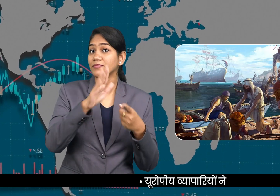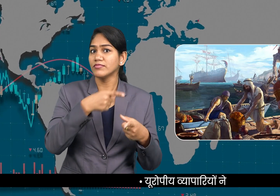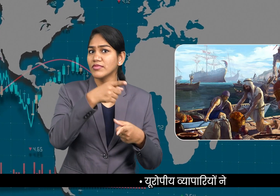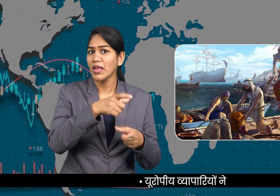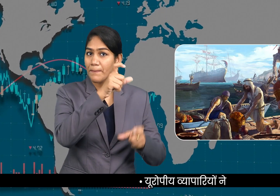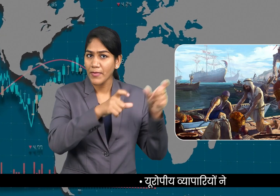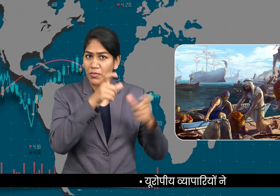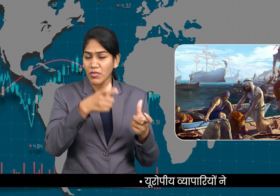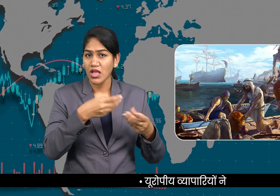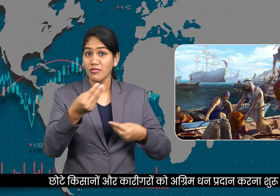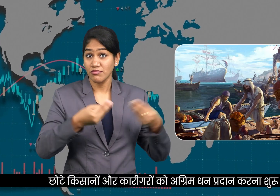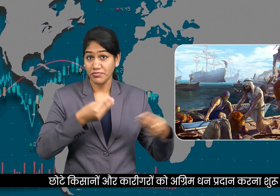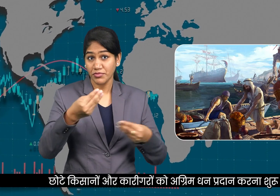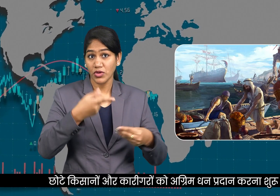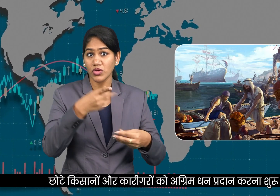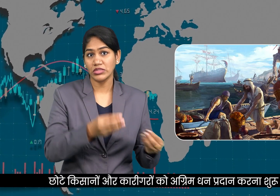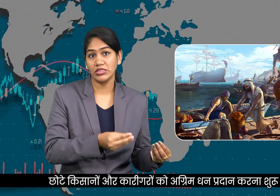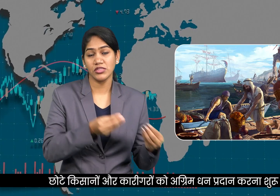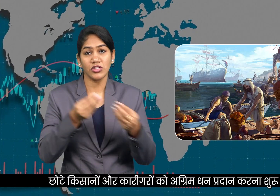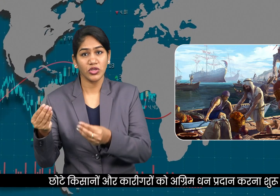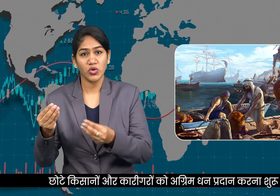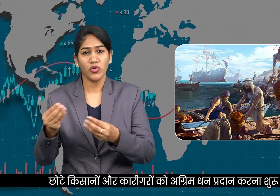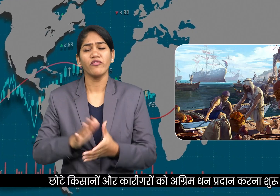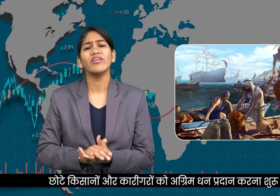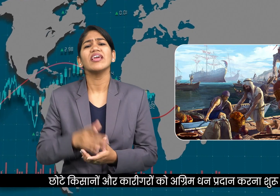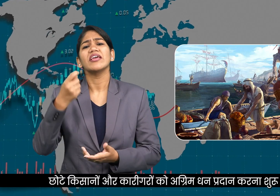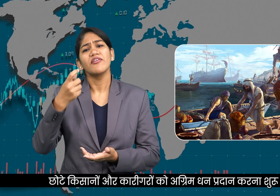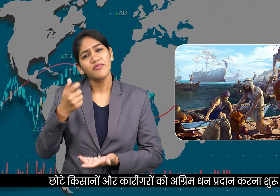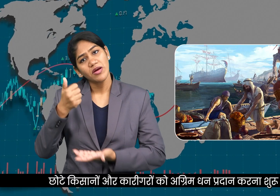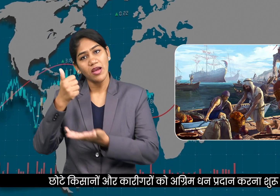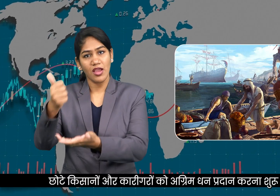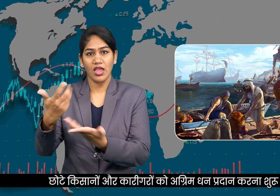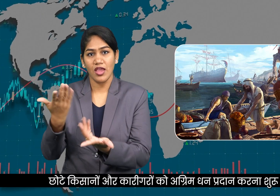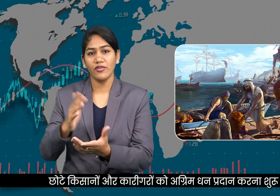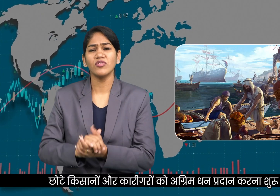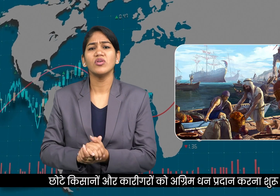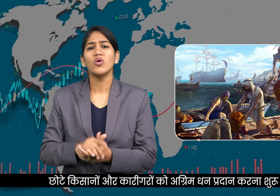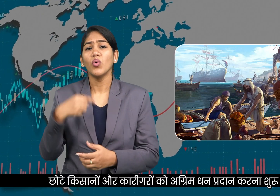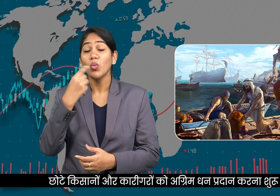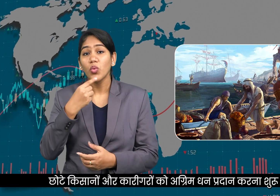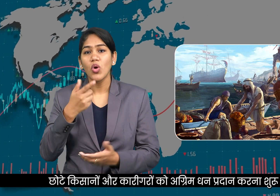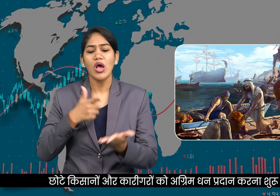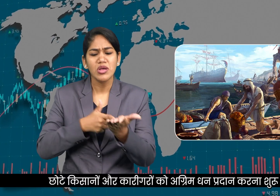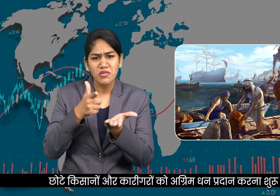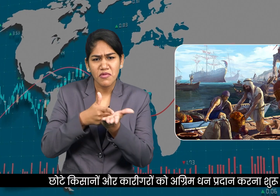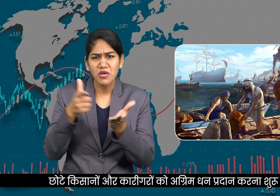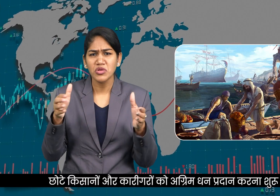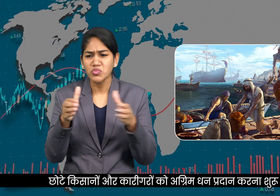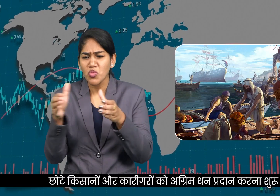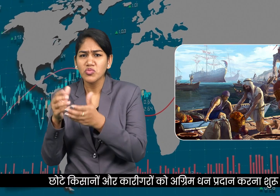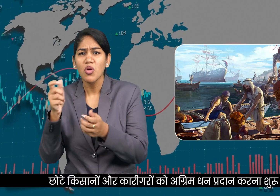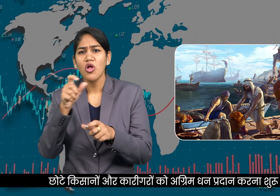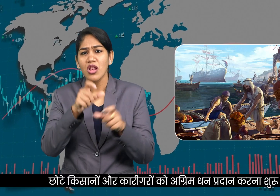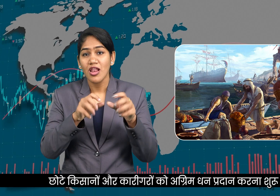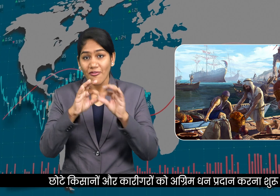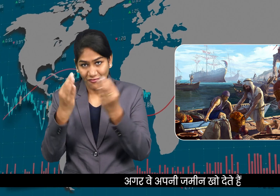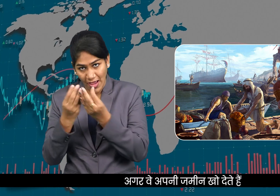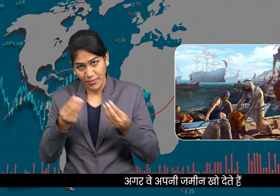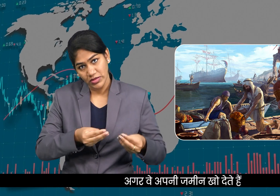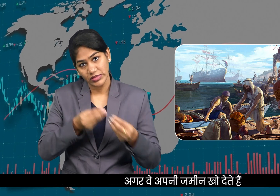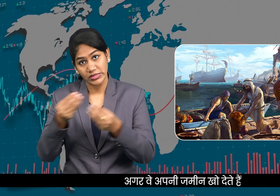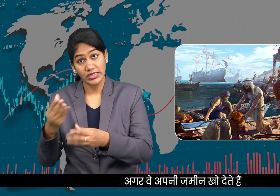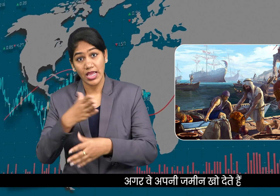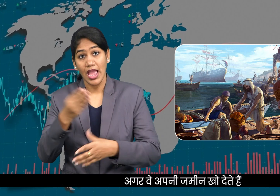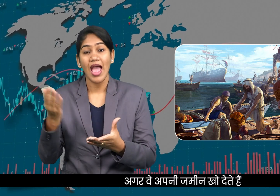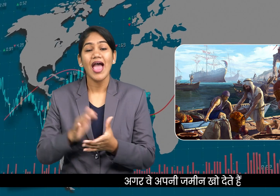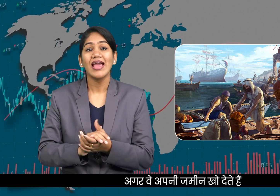यूरोपीय व्यापारियों ने छोटे किसानों और कारीगरों को अग्रिम धन प्रदान करना शुरू कर दिया। अगर